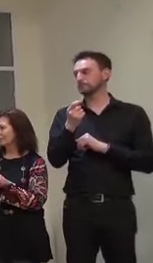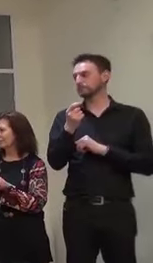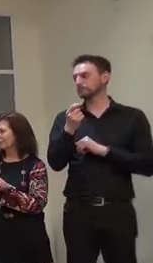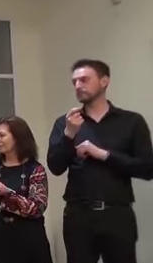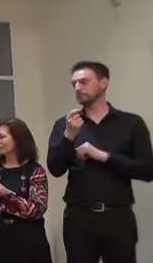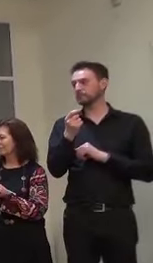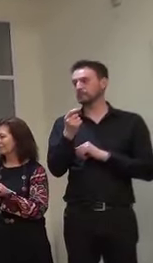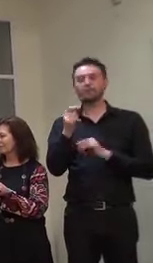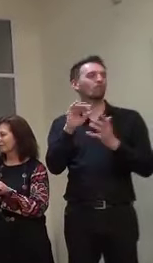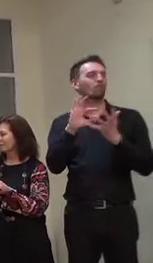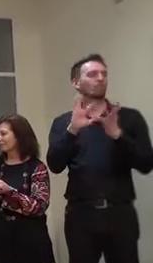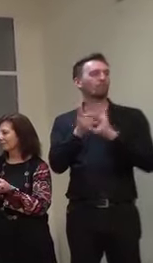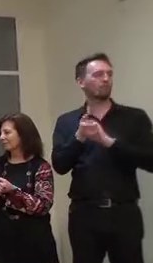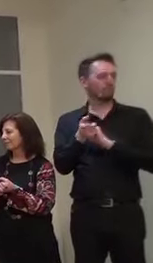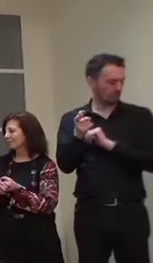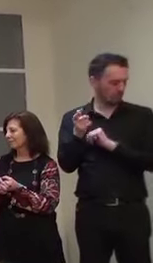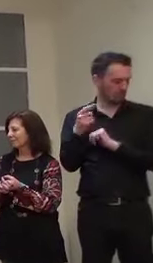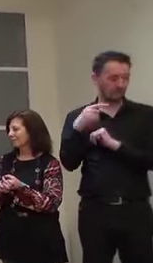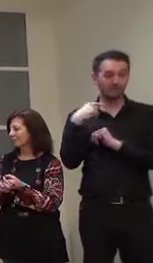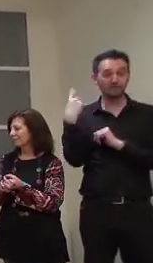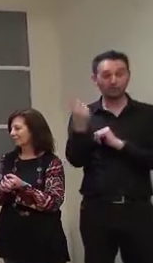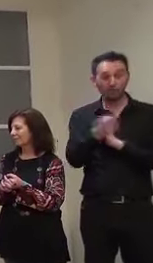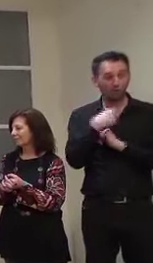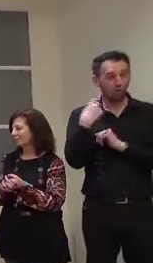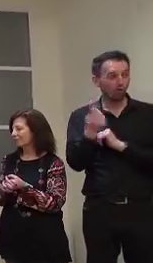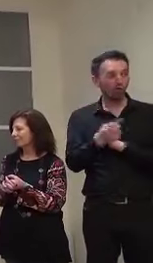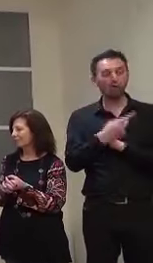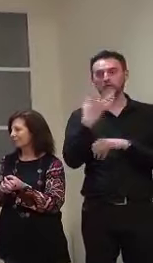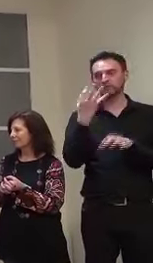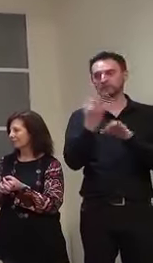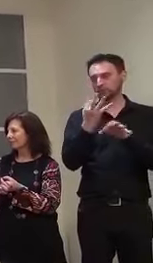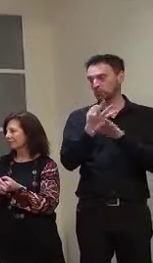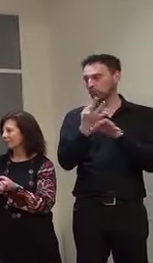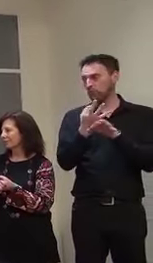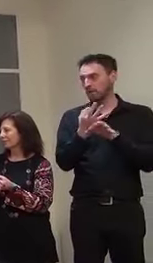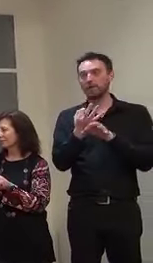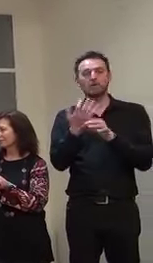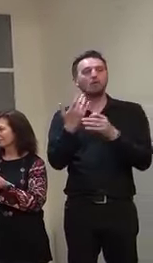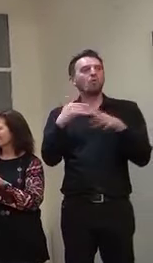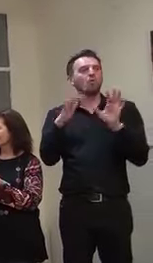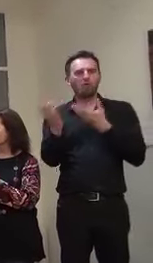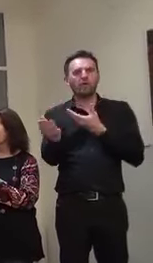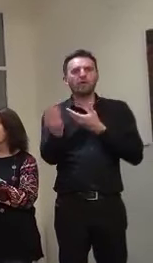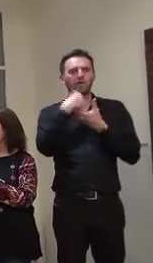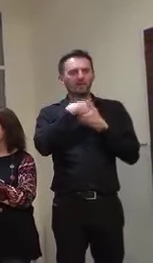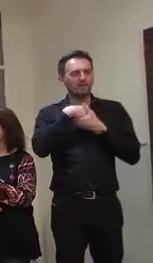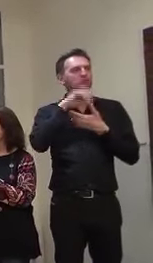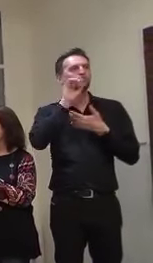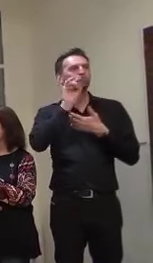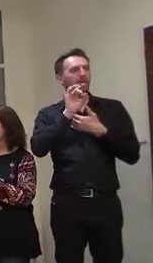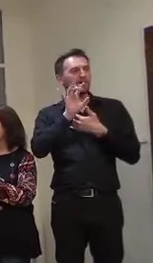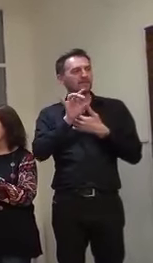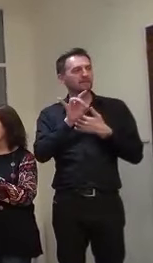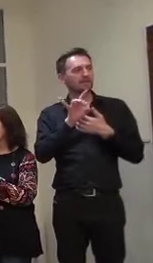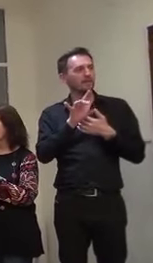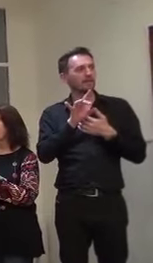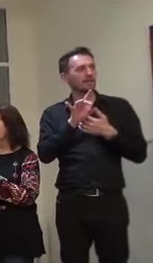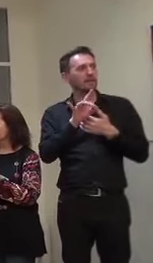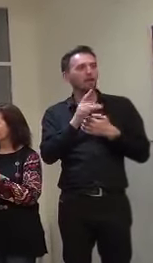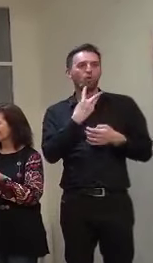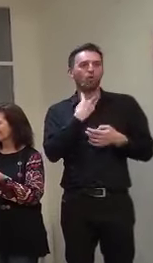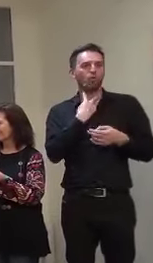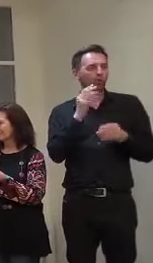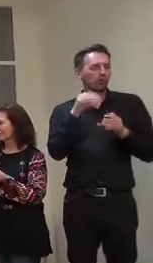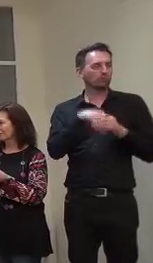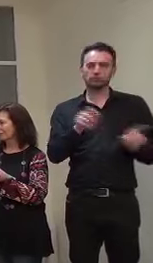el modo en que todo es puede alojar no sólo la voz de los